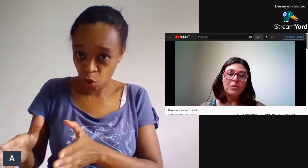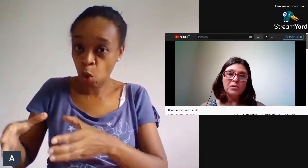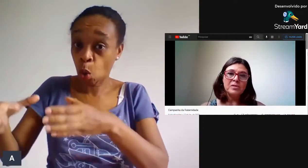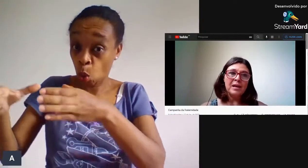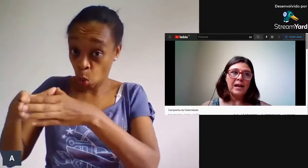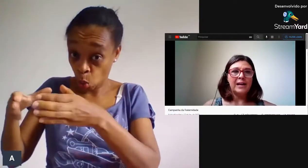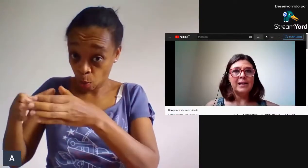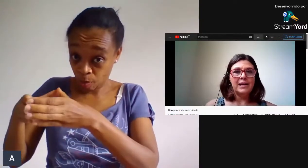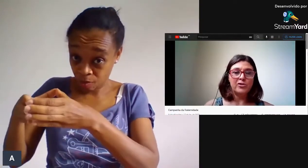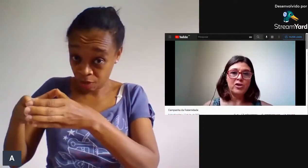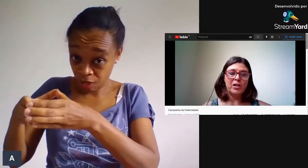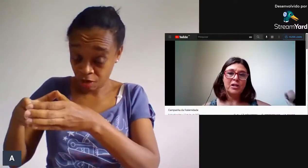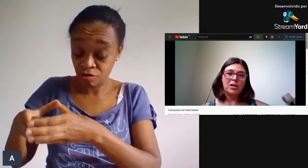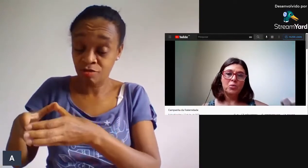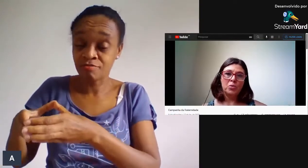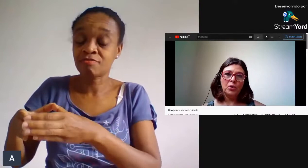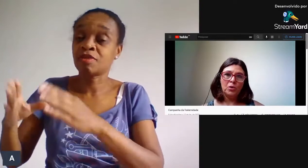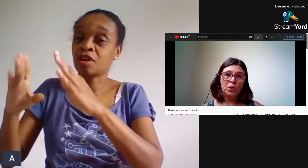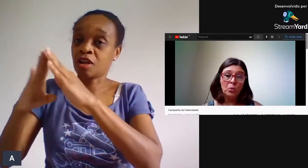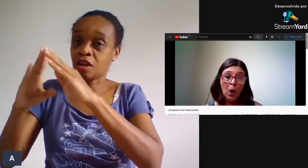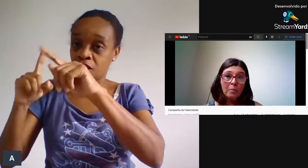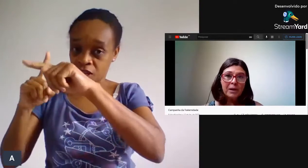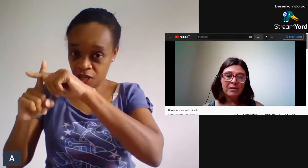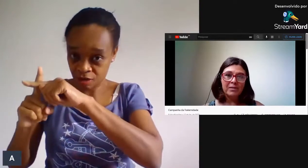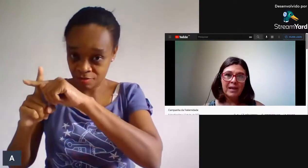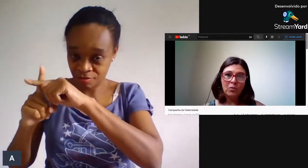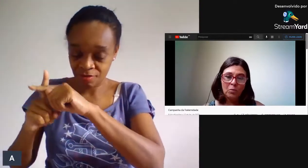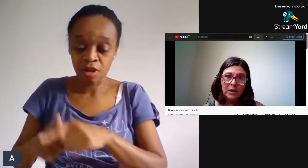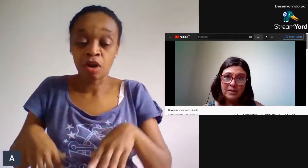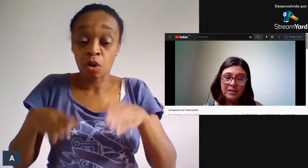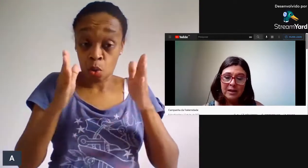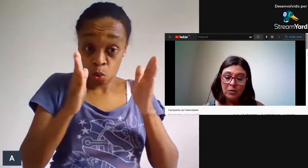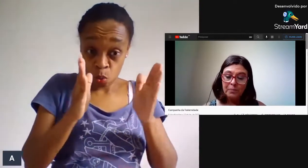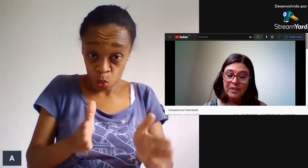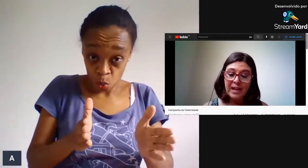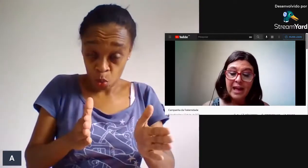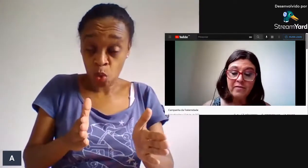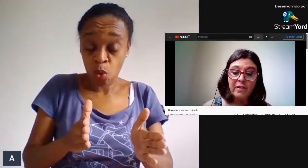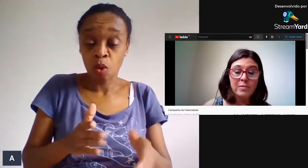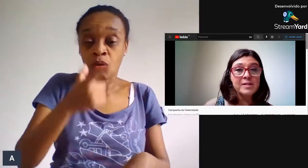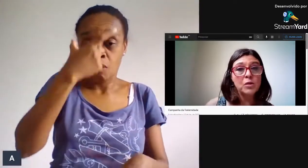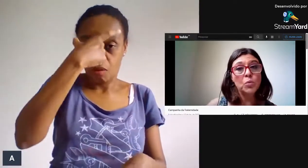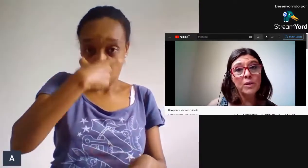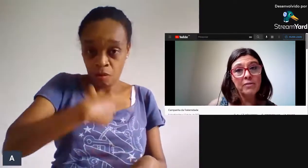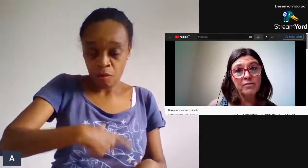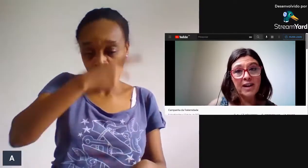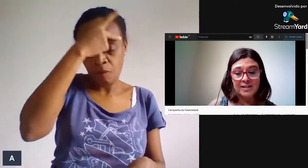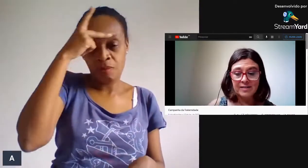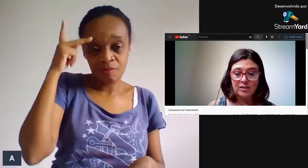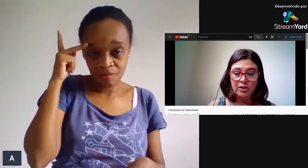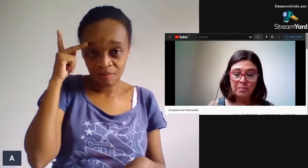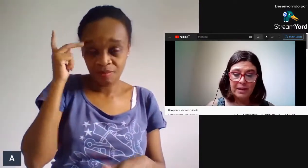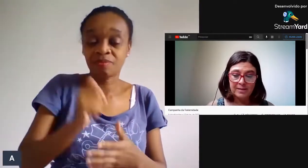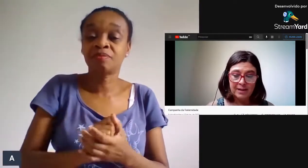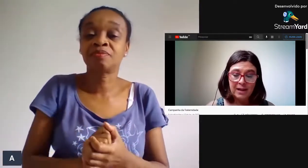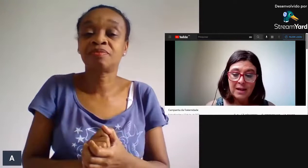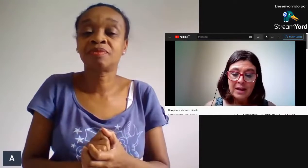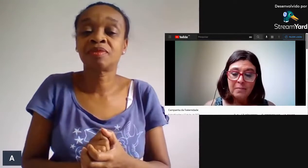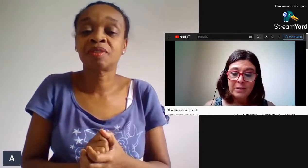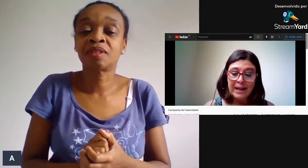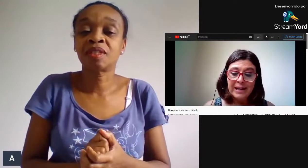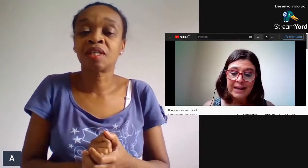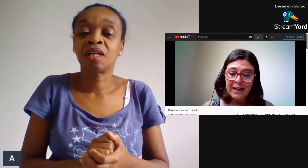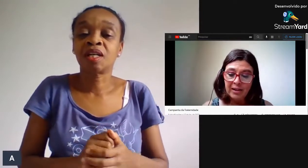dois tópicos, a igreja e o homem, né? Como cristão. E aí vem uma segunda fase que já